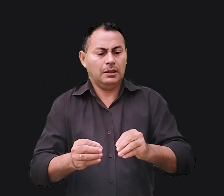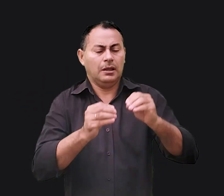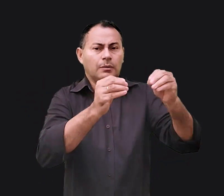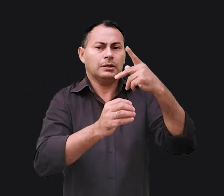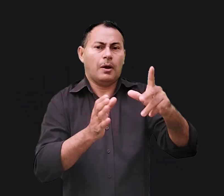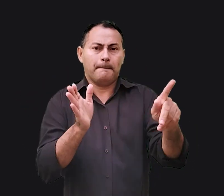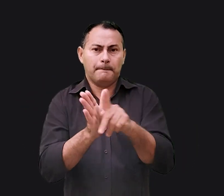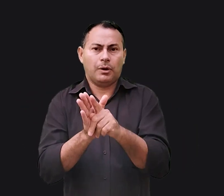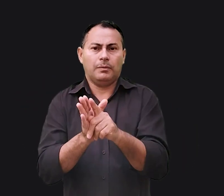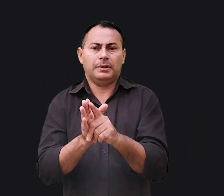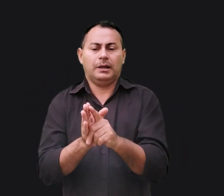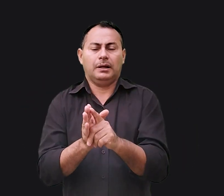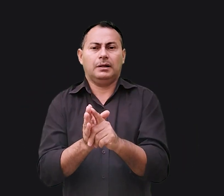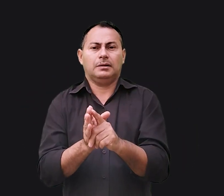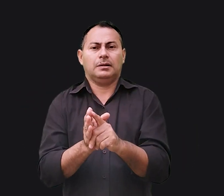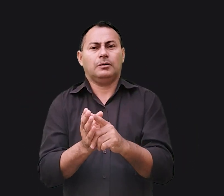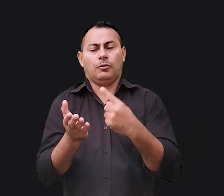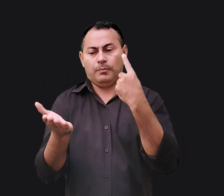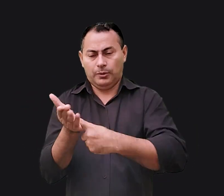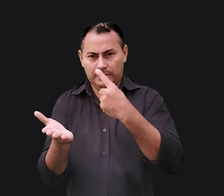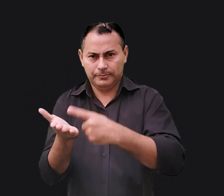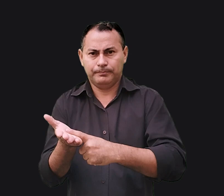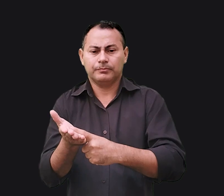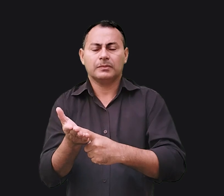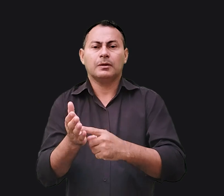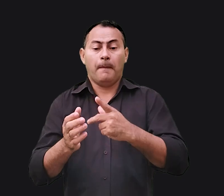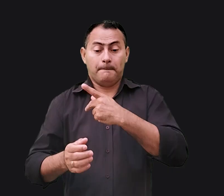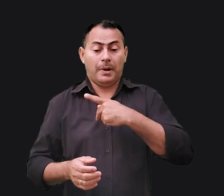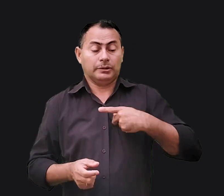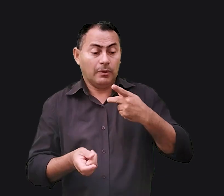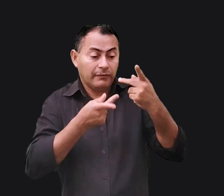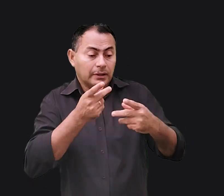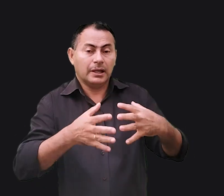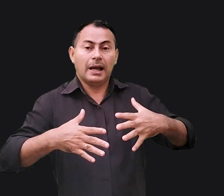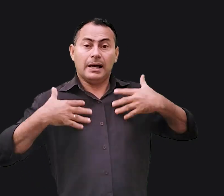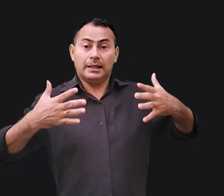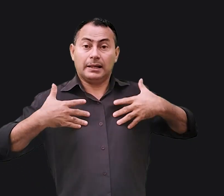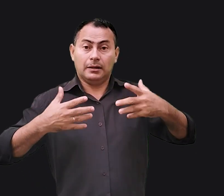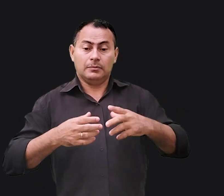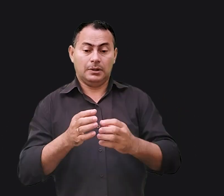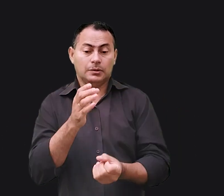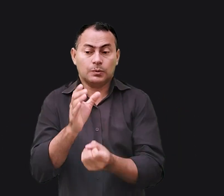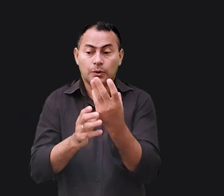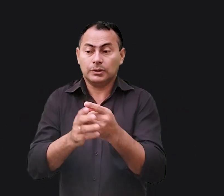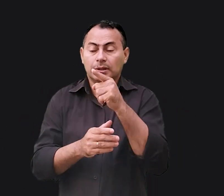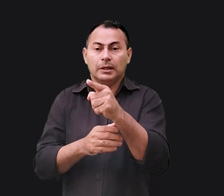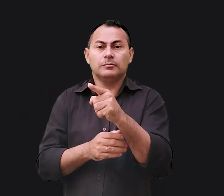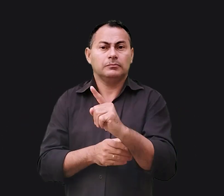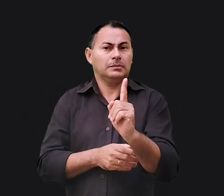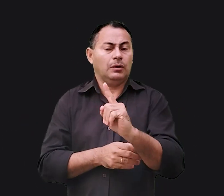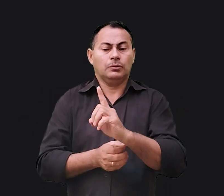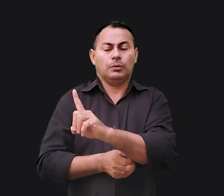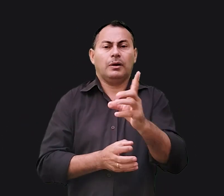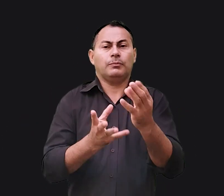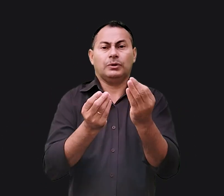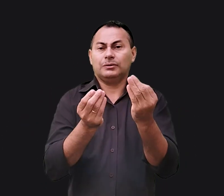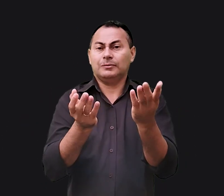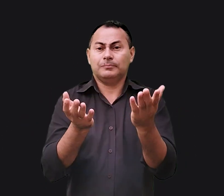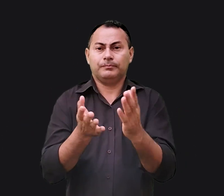levar a sua própria carga. Ele estava me dizendo que eu estava me alegrando com os frutos dele e que aquilo não duraria muito. Eu